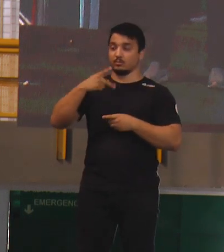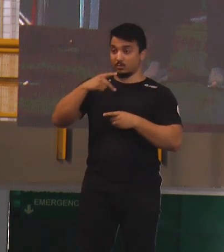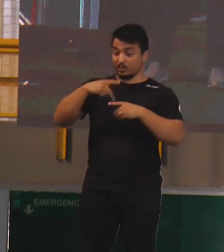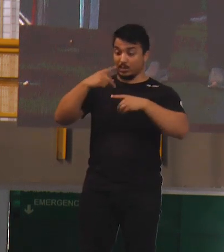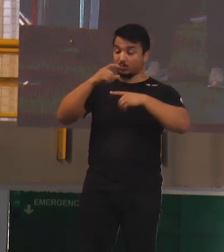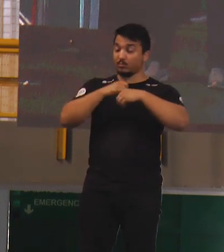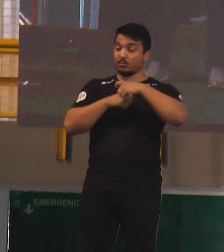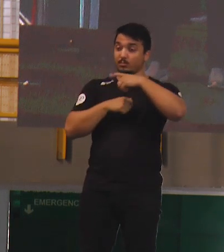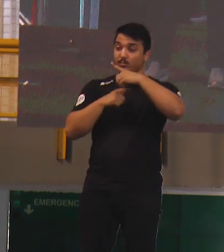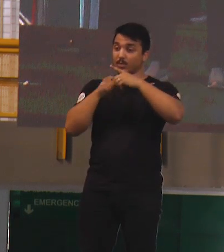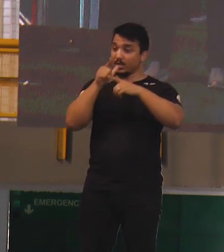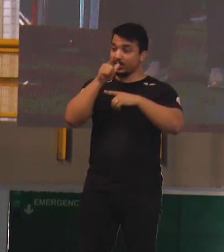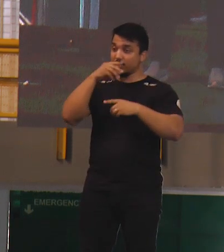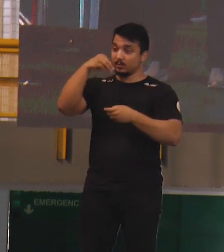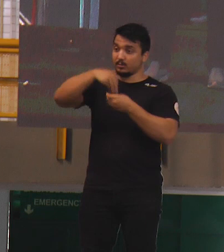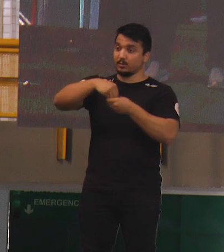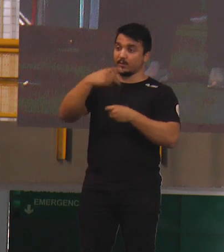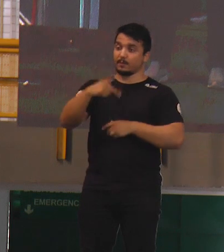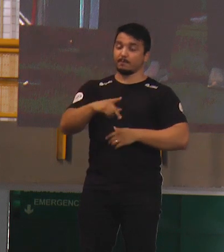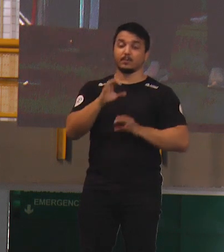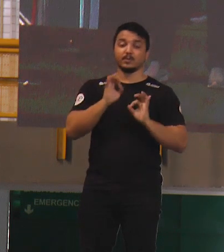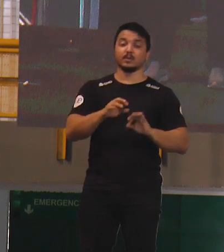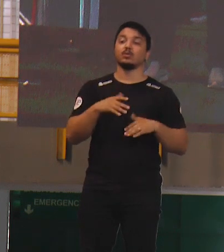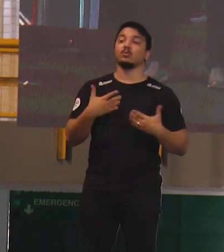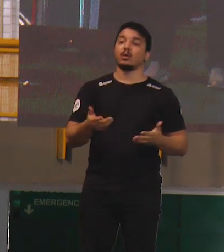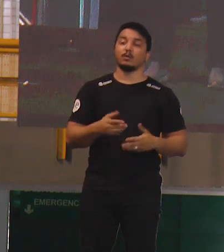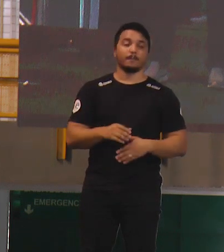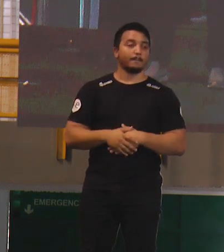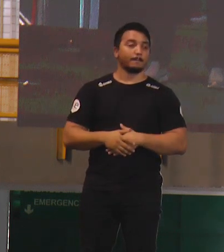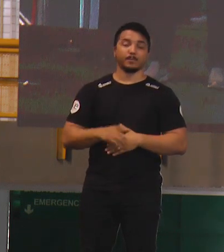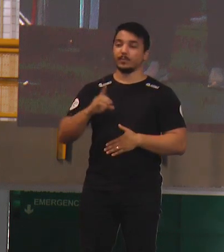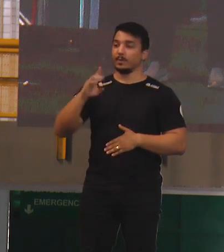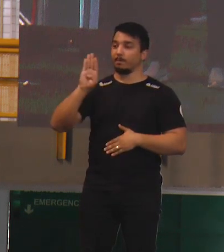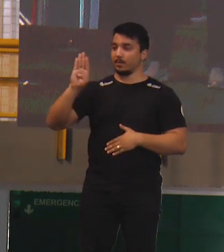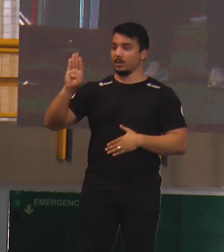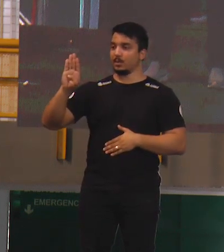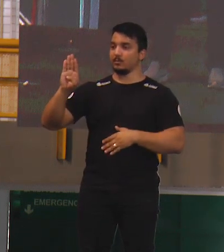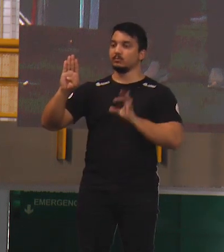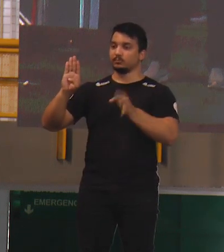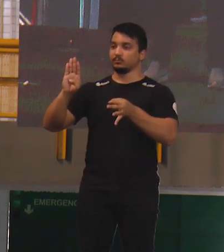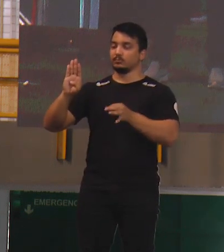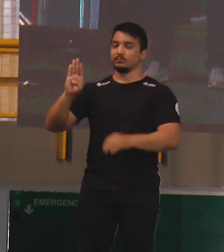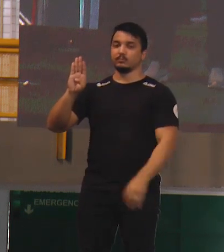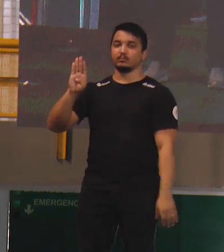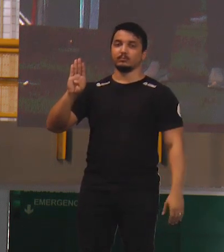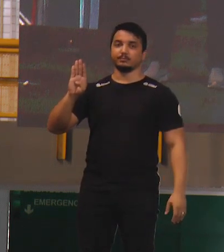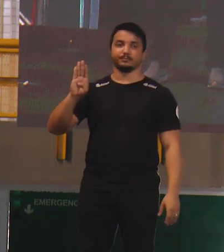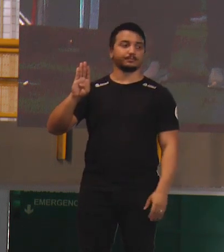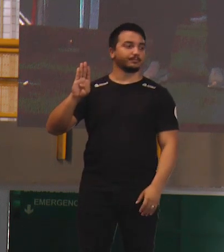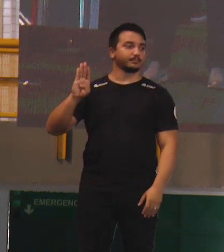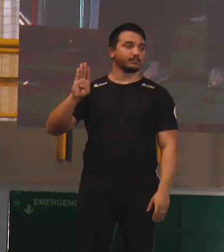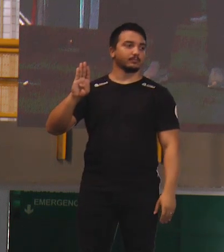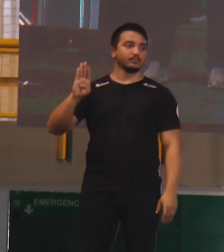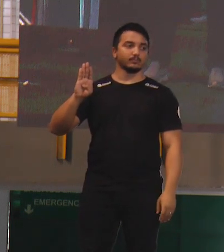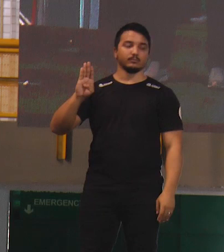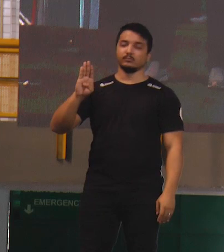cavernosos, ok? Então, gente, o item correto é o item B, B de bola. Pessoal, o tempo está mais do que